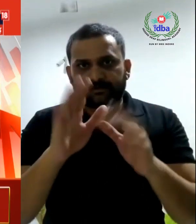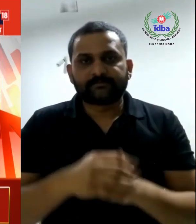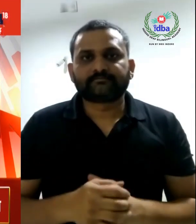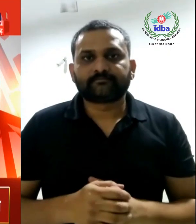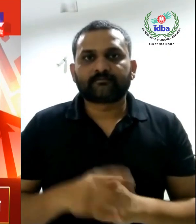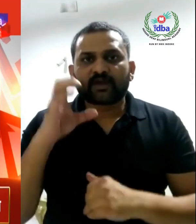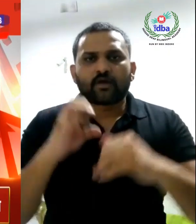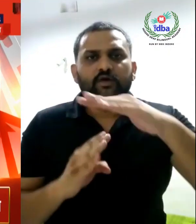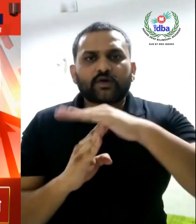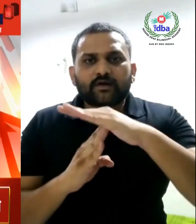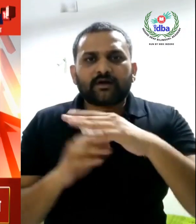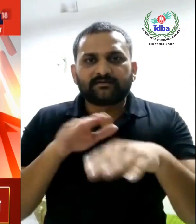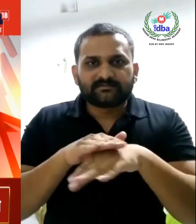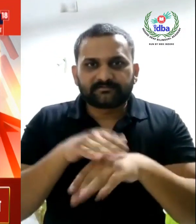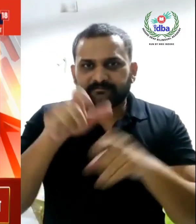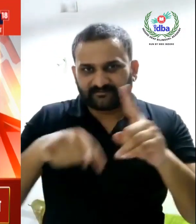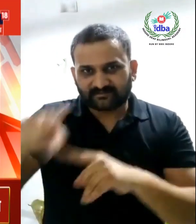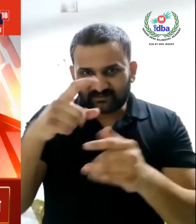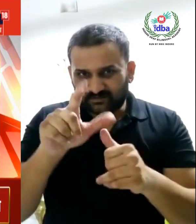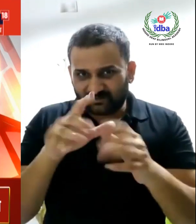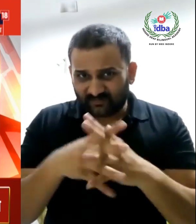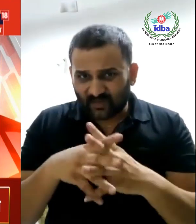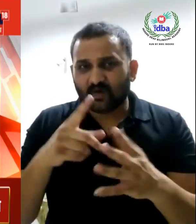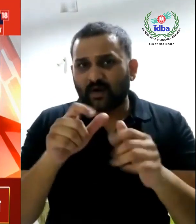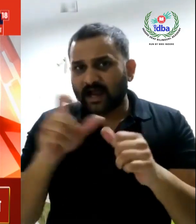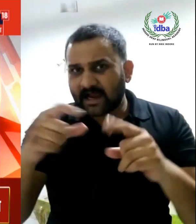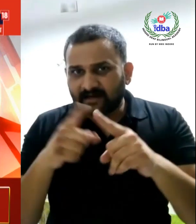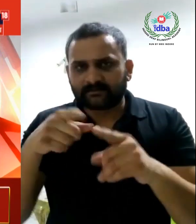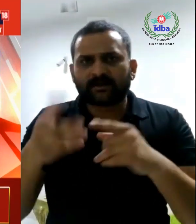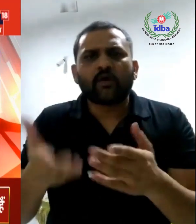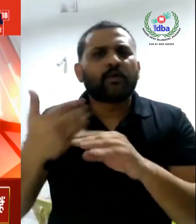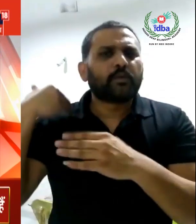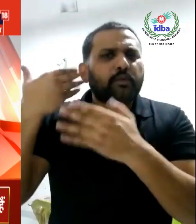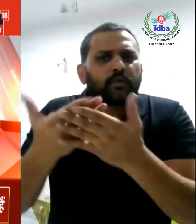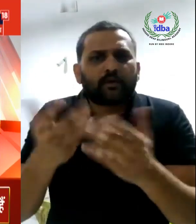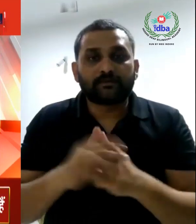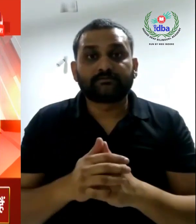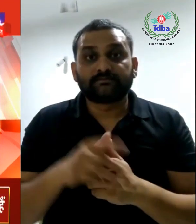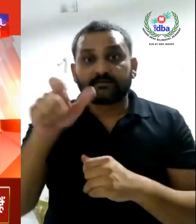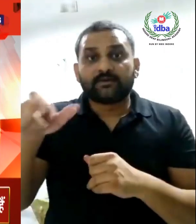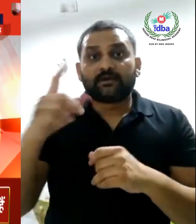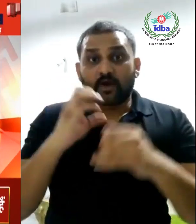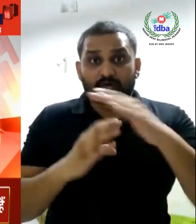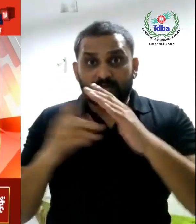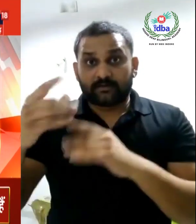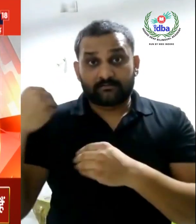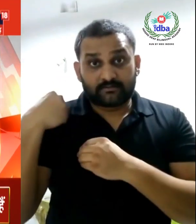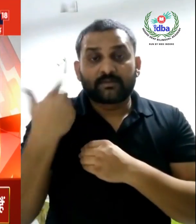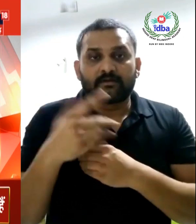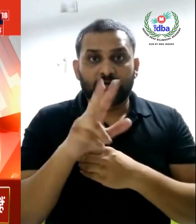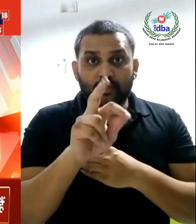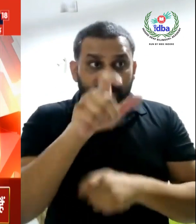ठेका श्रम अधिनियम के अंतर्गत ठेकेदारों को अभी तक 20 श्रमिक नियोजित कराने पर